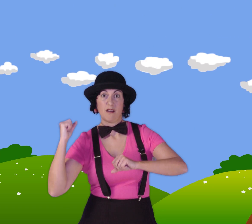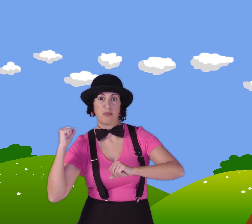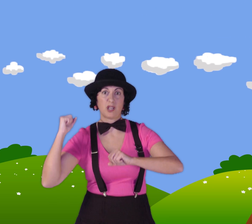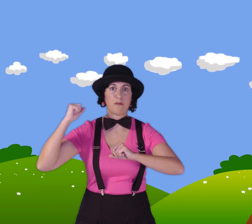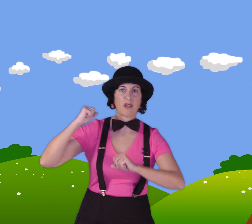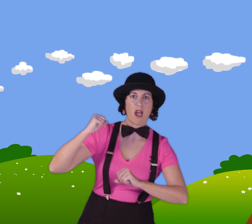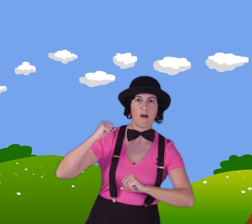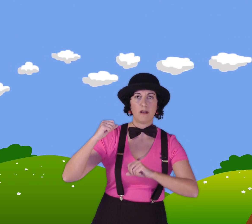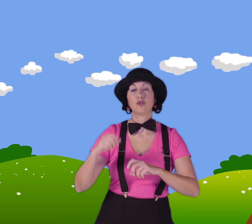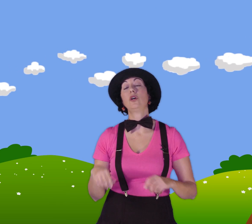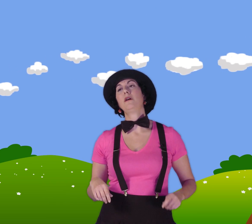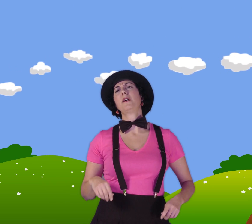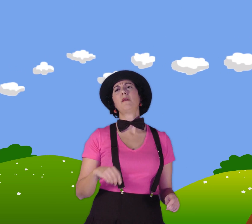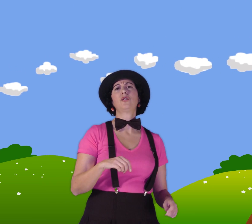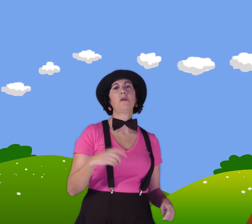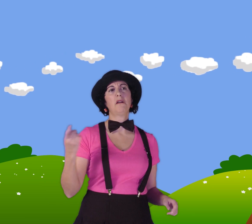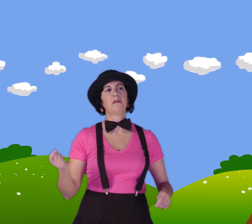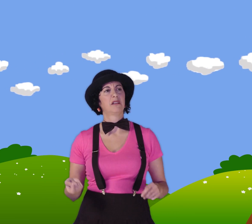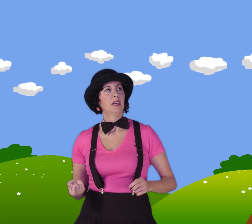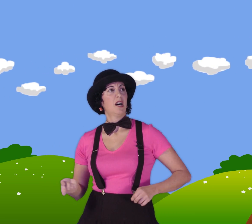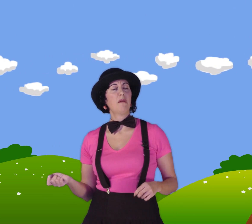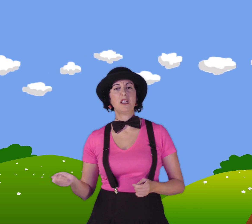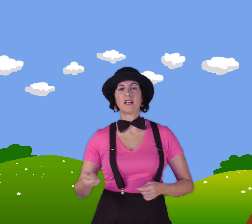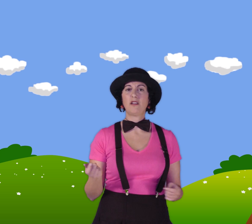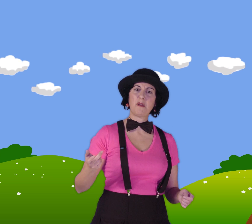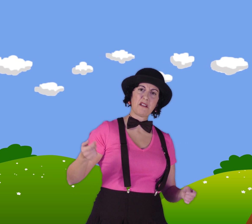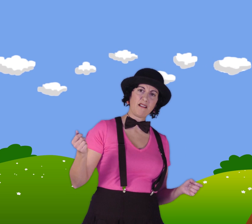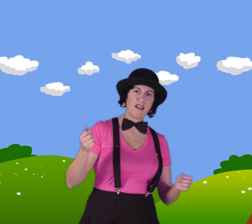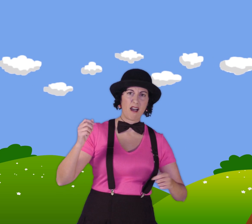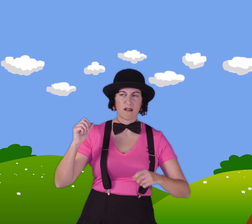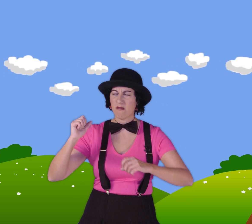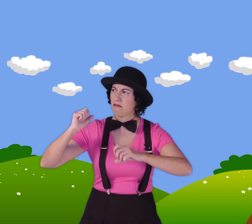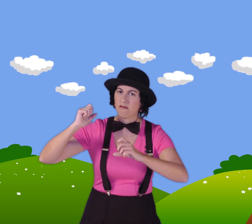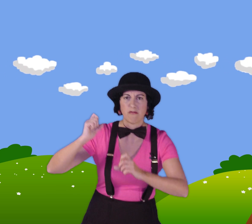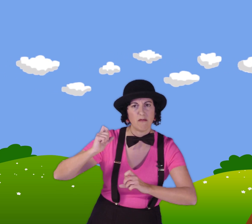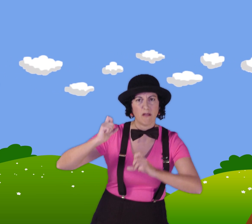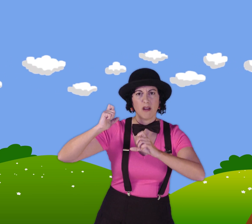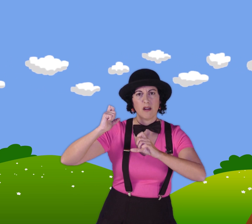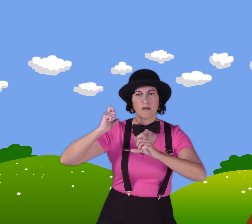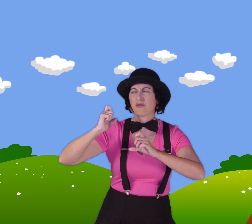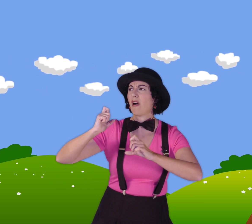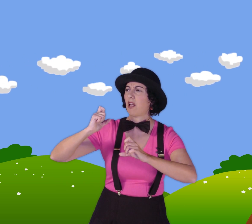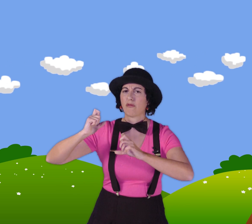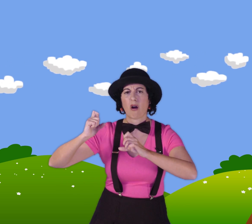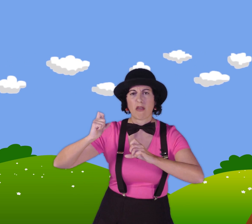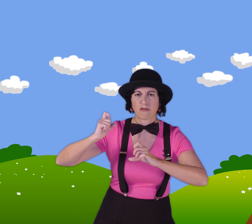Pues sí que pesa el árbol. Sí, pesa mucho, bueno, a mí casi no me pesa nada. Estoy cansado, tengo que